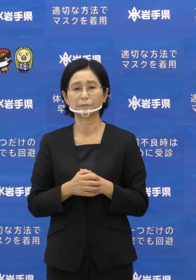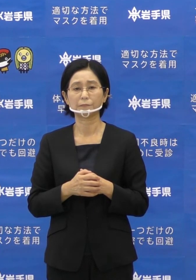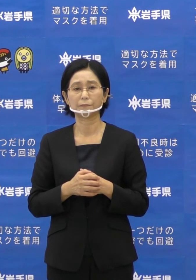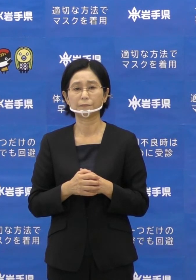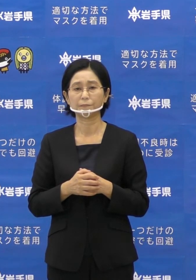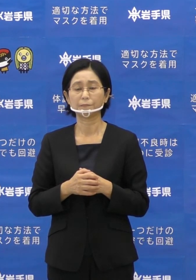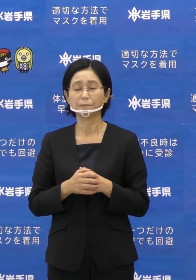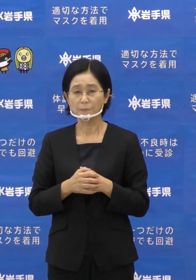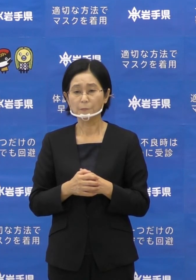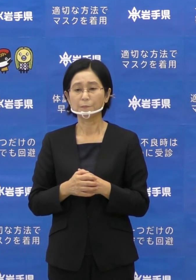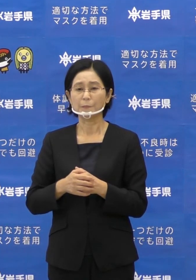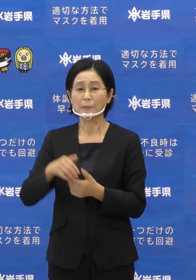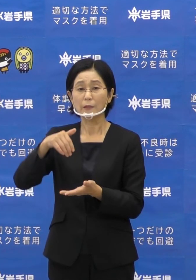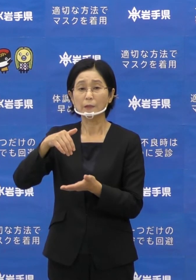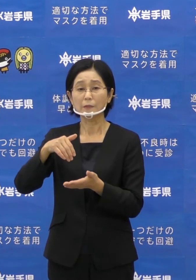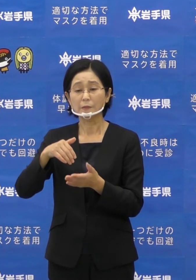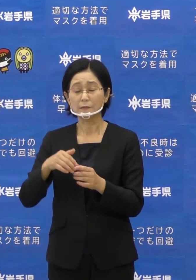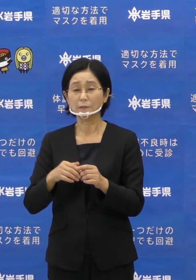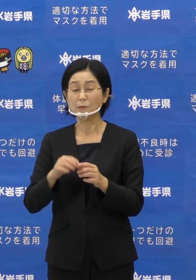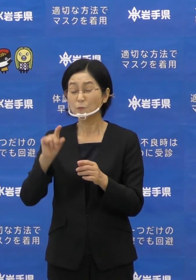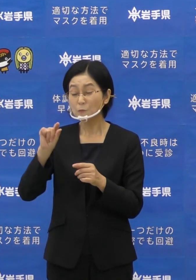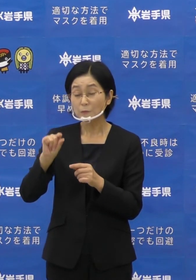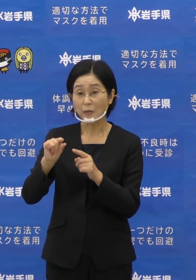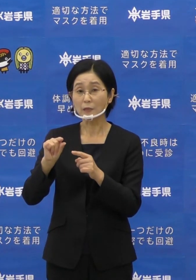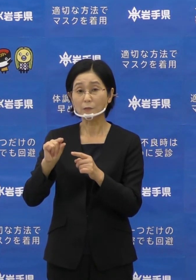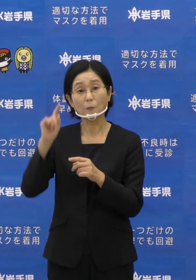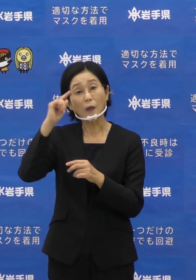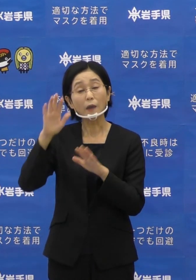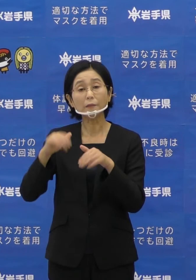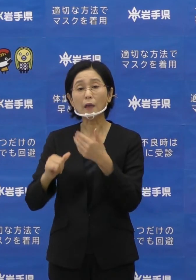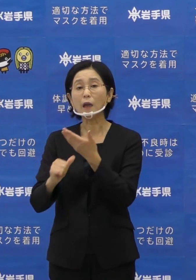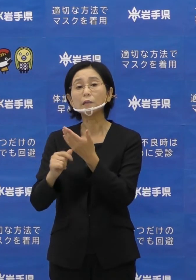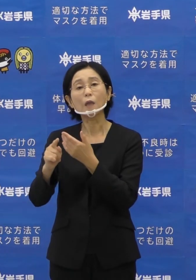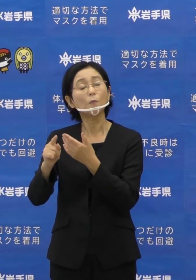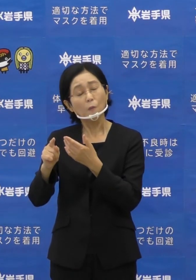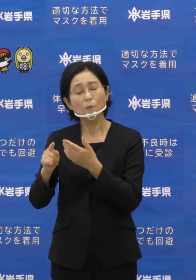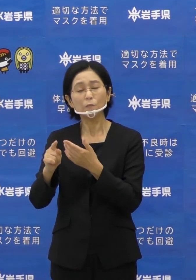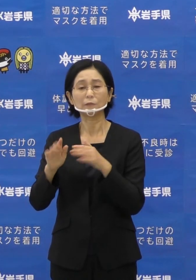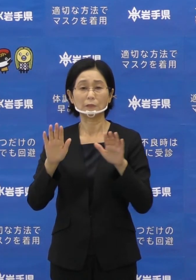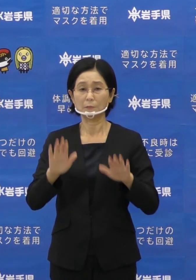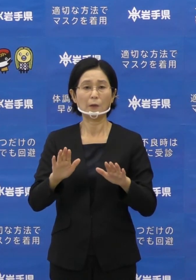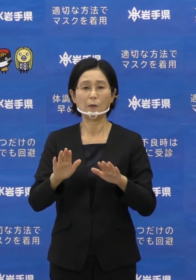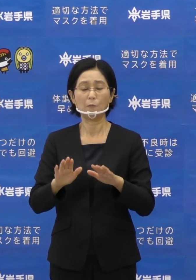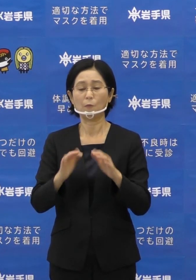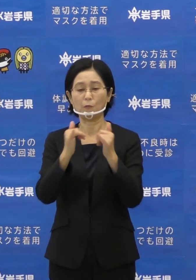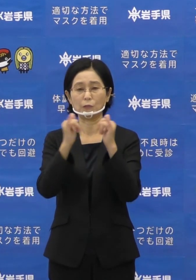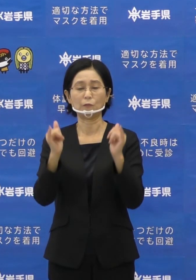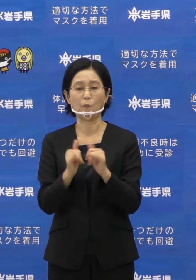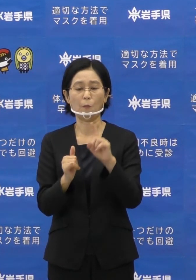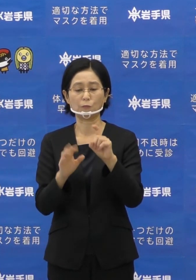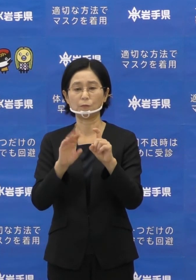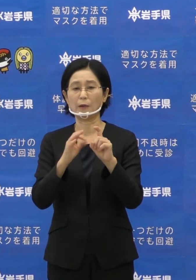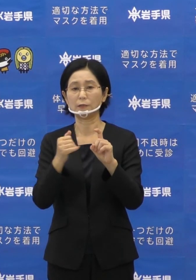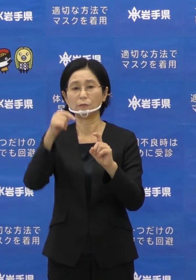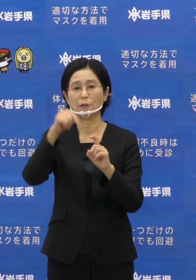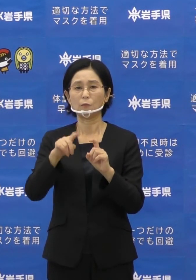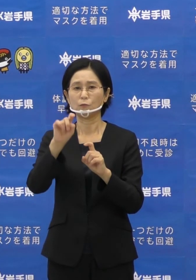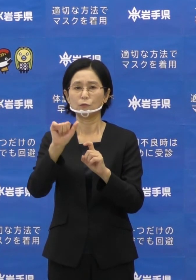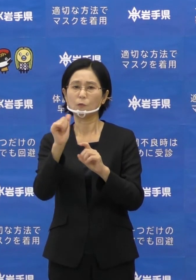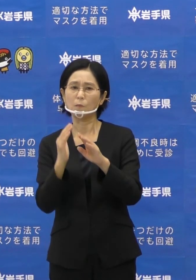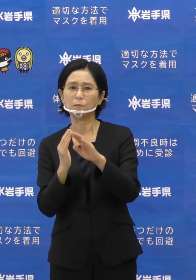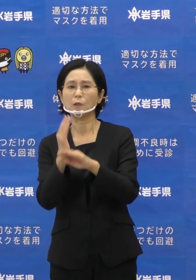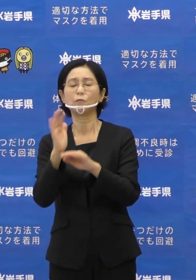秋田でももう緊急事態宣言の対象にしてもいいくらいのこの事態の急速な進展だ